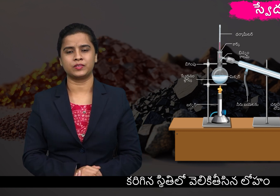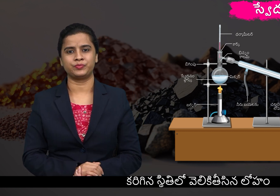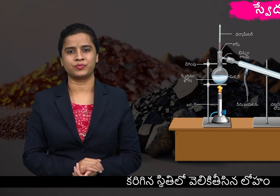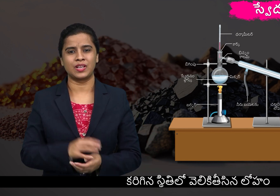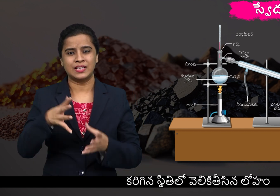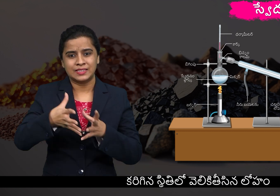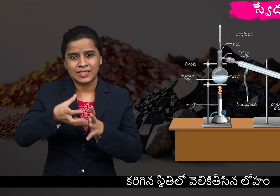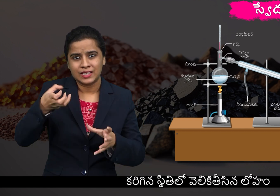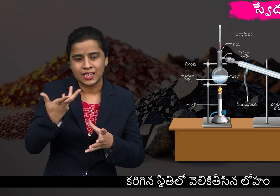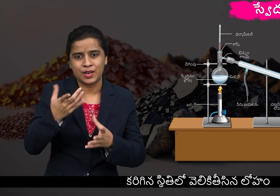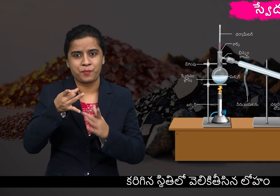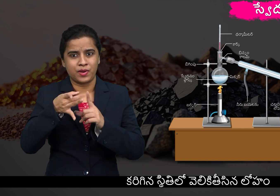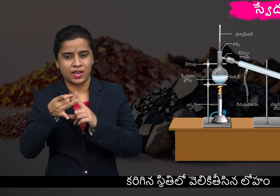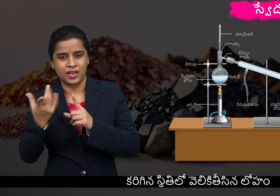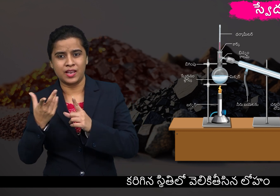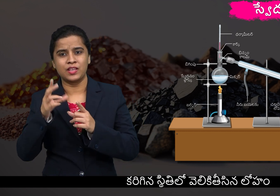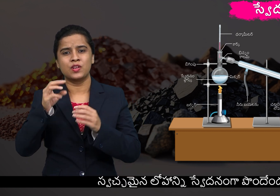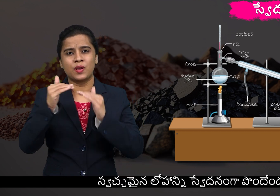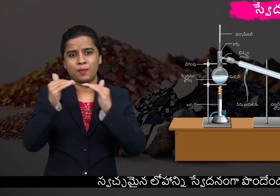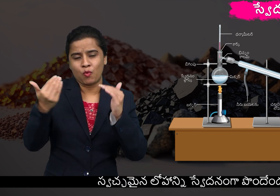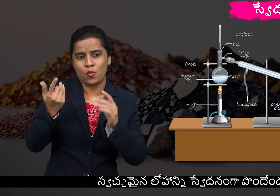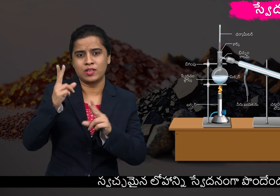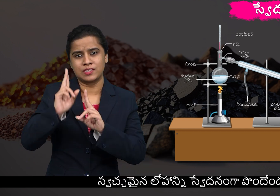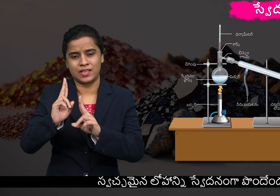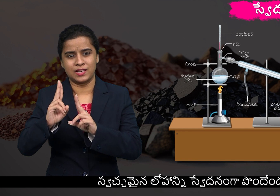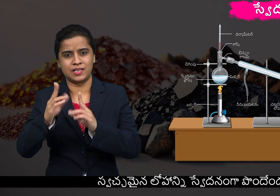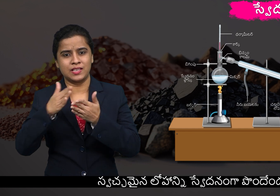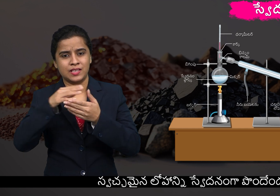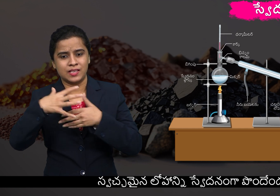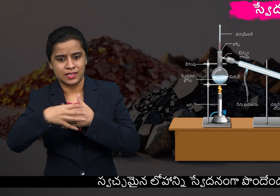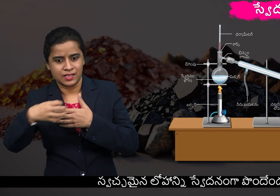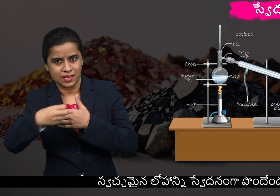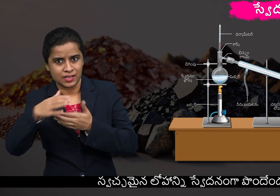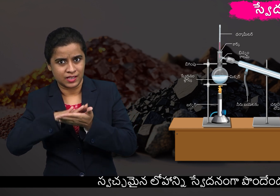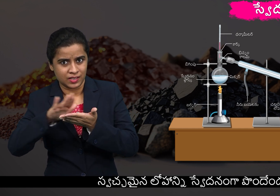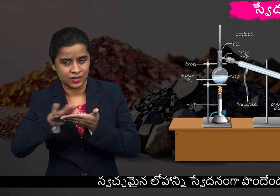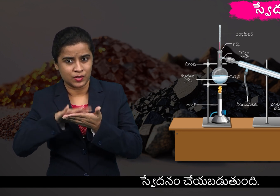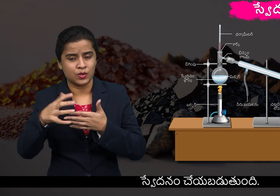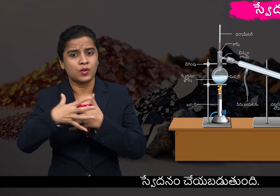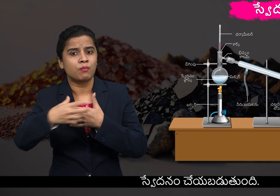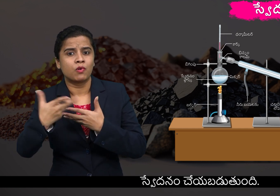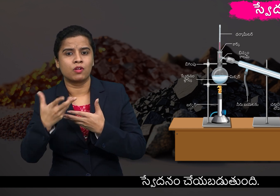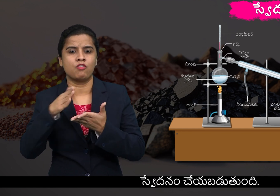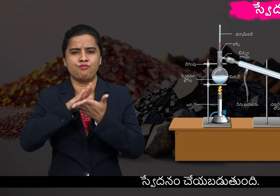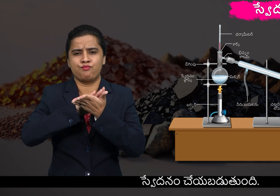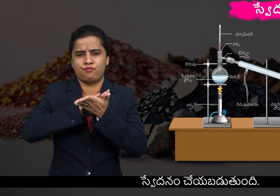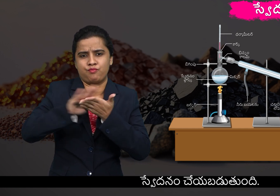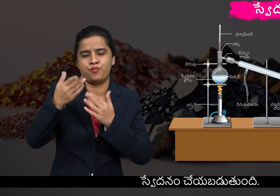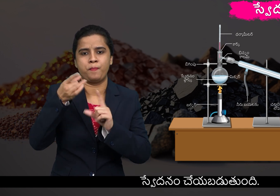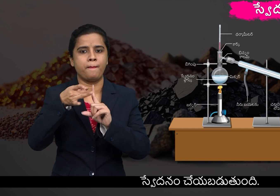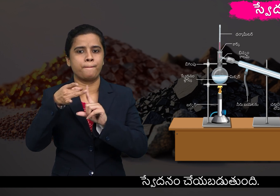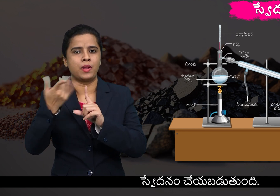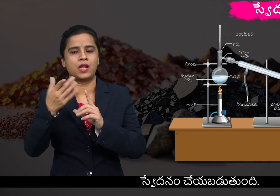కరిగిన స్థితిలో వెలికితీసిన లోహం స్వచ్ఛమైన లోహాన్ని స్వేదనంగా పొందేందుకు స్వేదనం